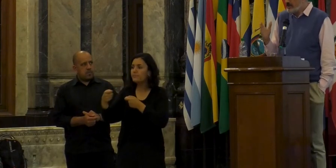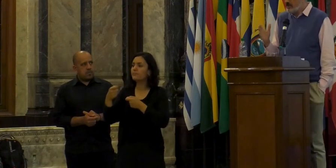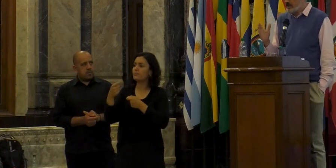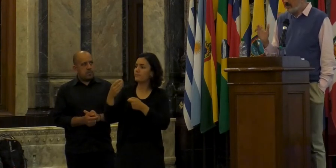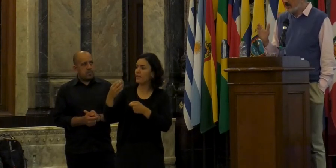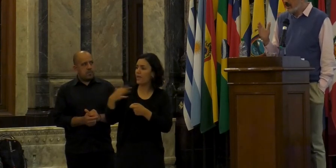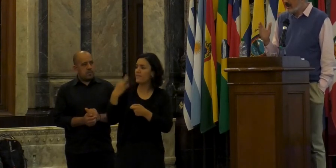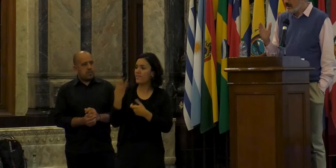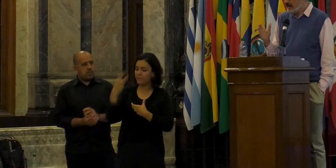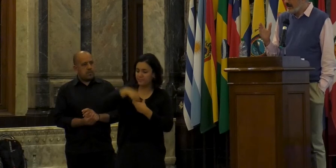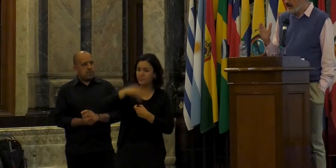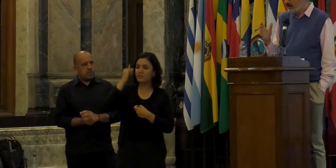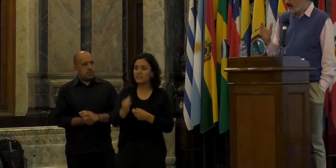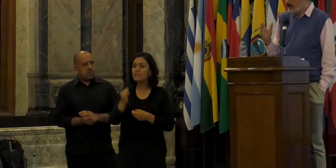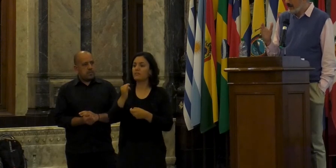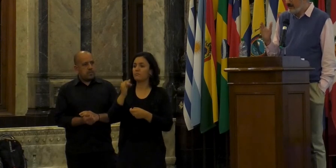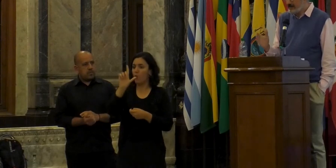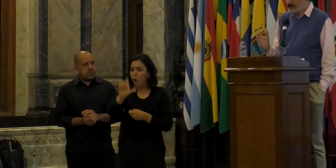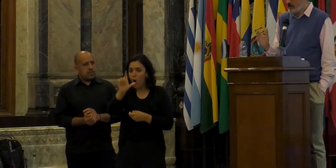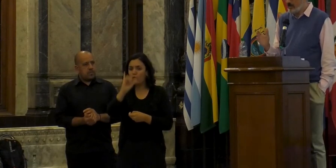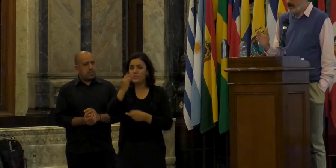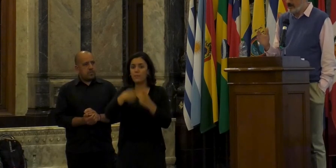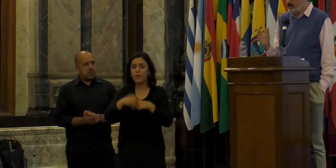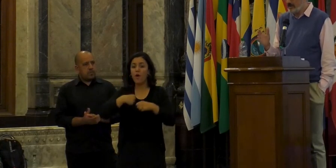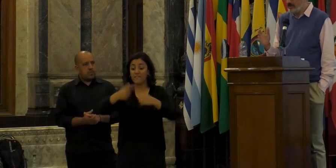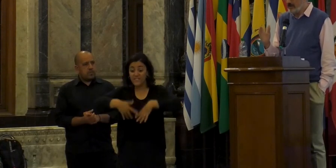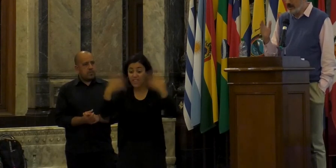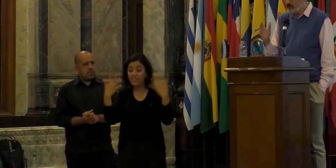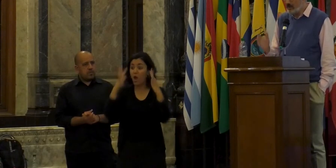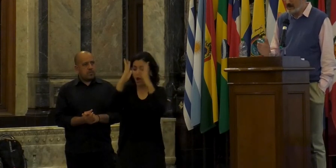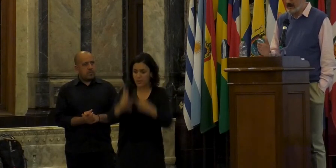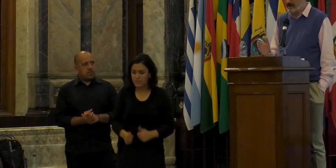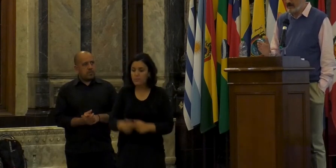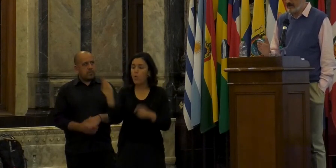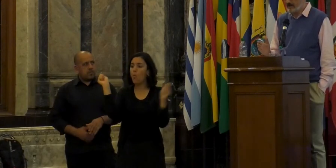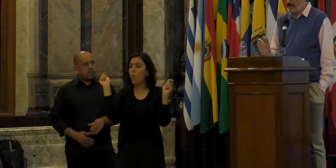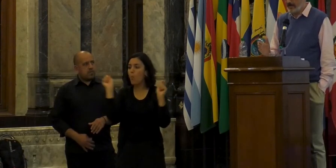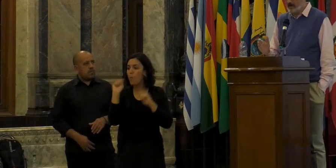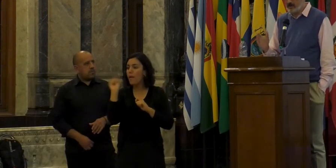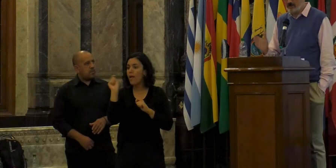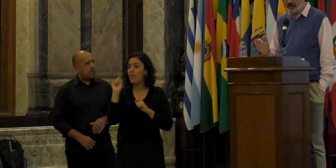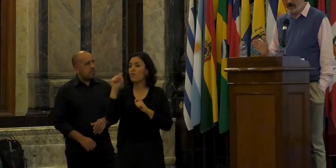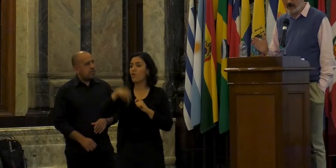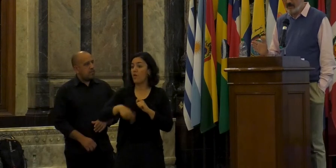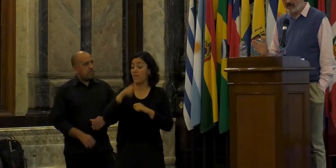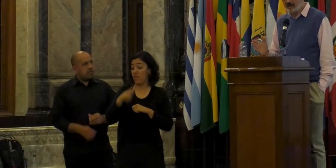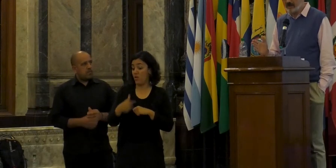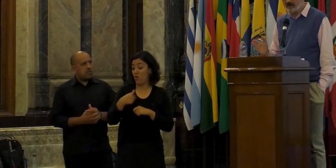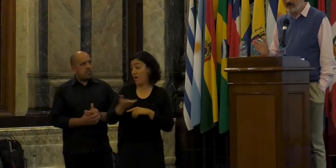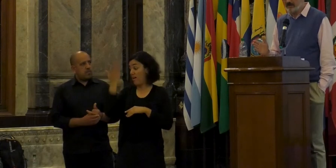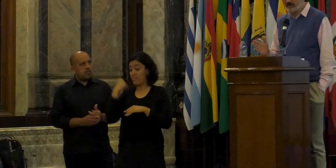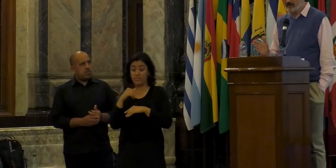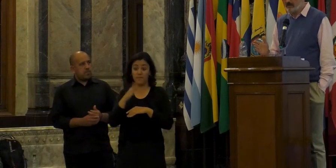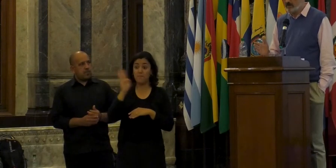Pero si tú no puedes organizar ya las fiestas de cumpleaños de tu niño en tu casa, como las organizaba mi